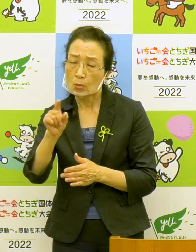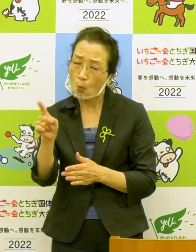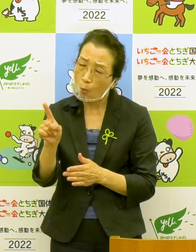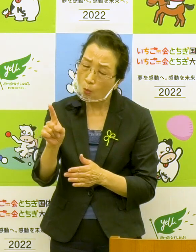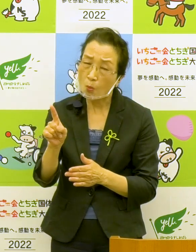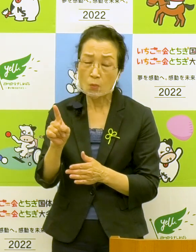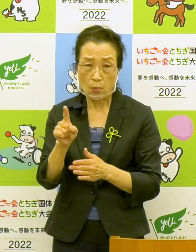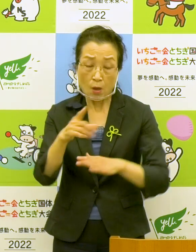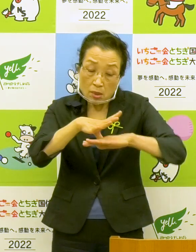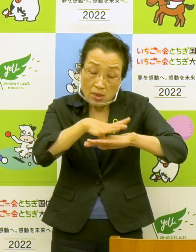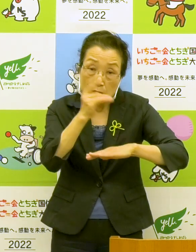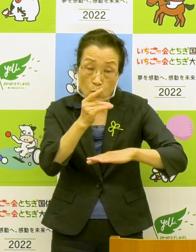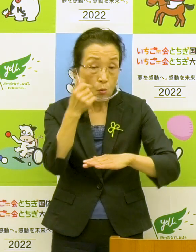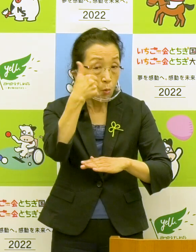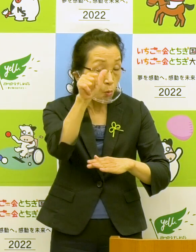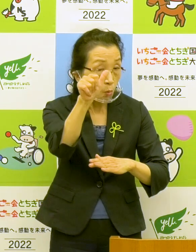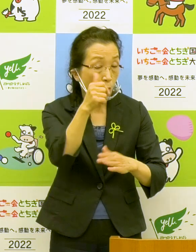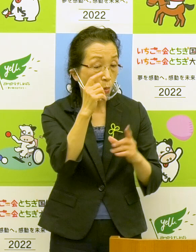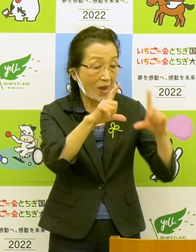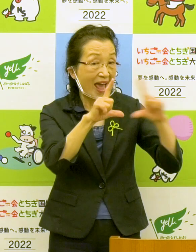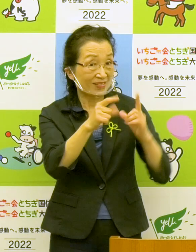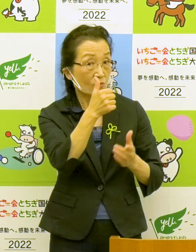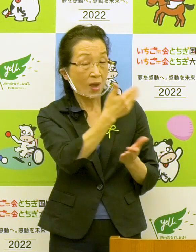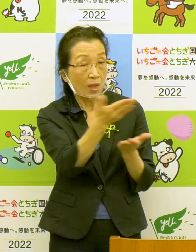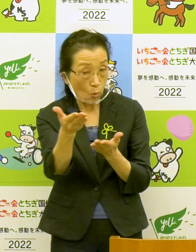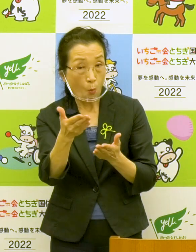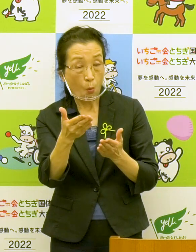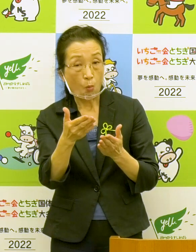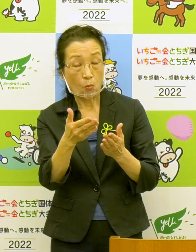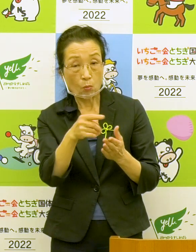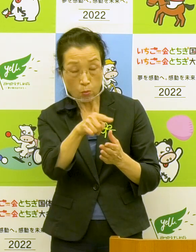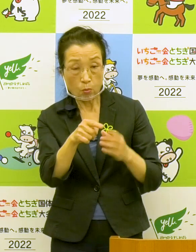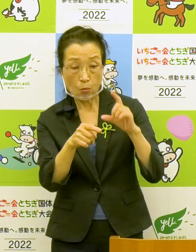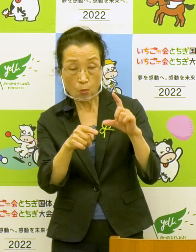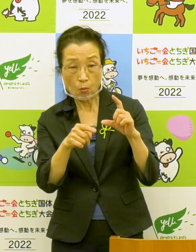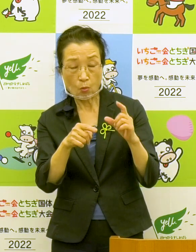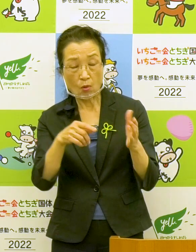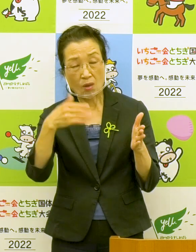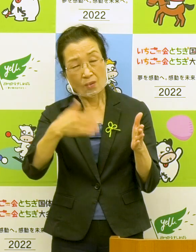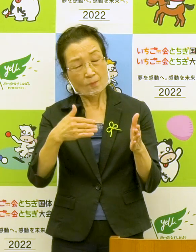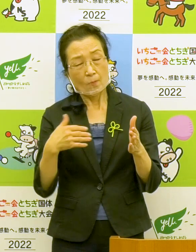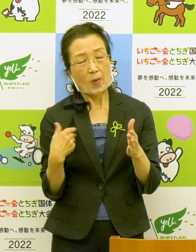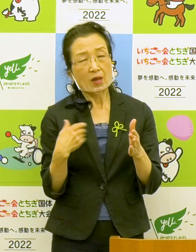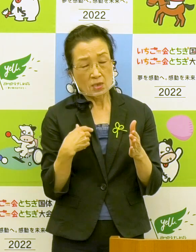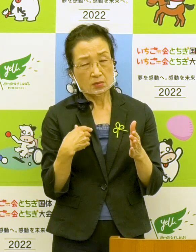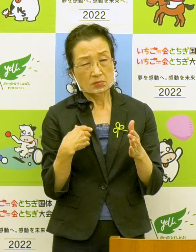最初に行った LINE アンケートでは64歳以下は 未定と答えた方が